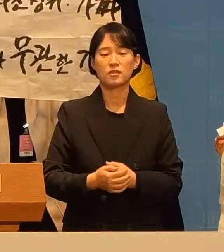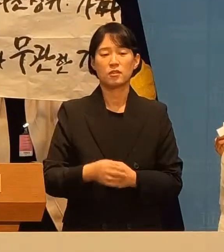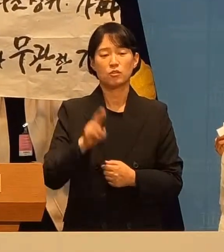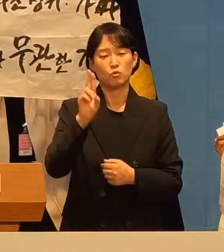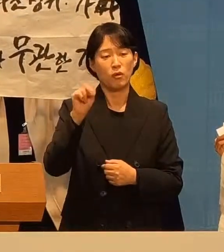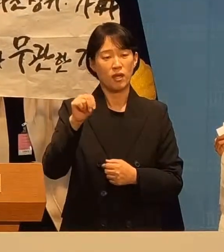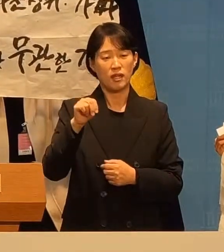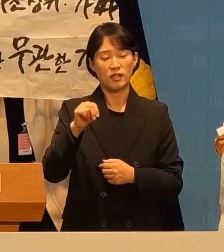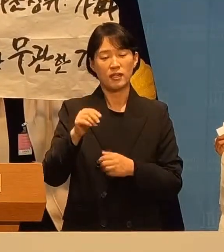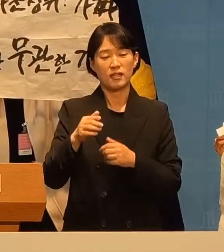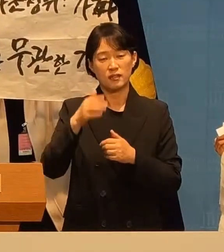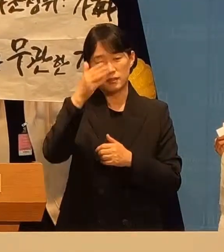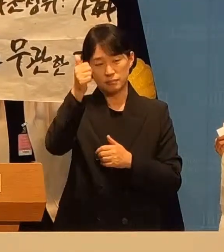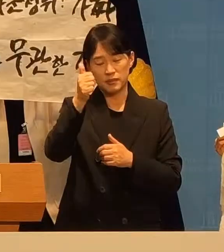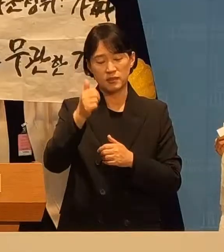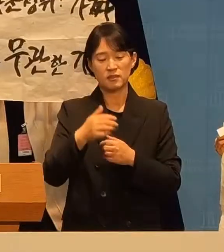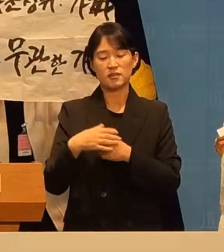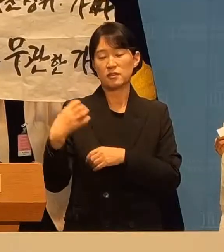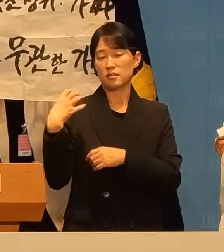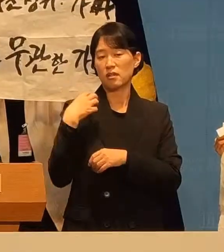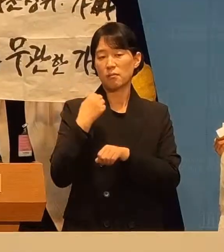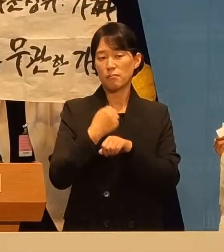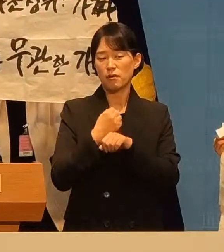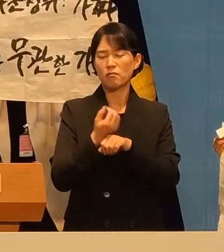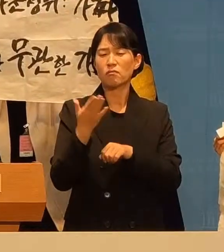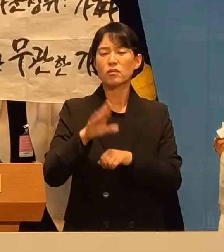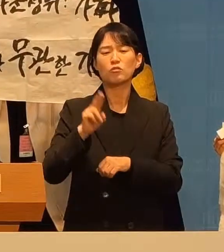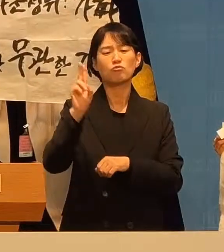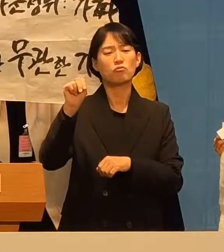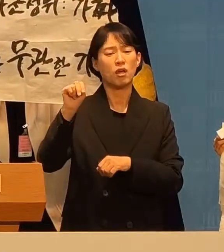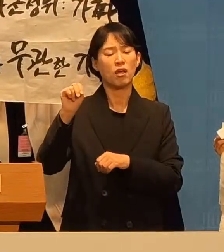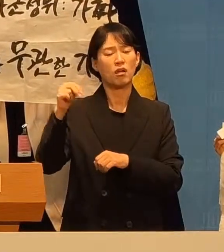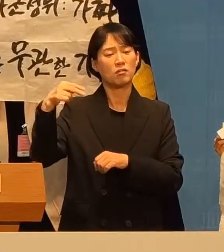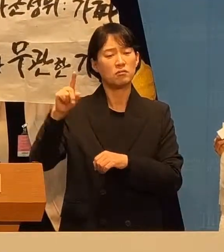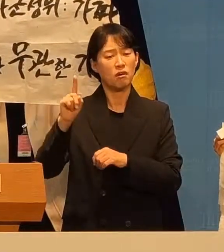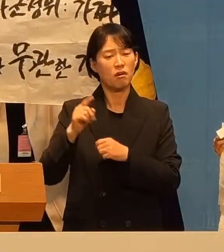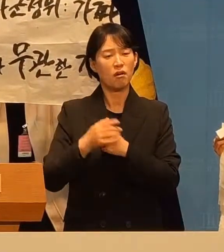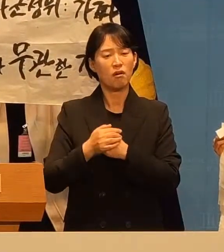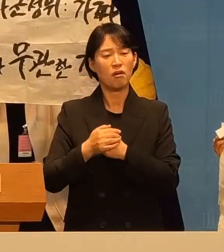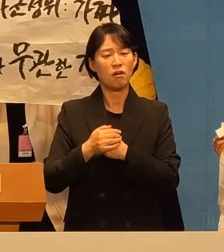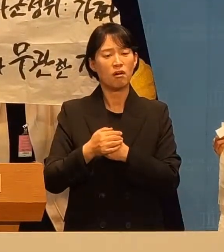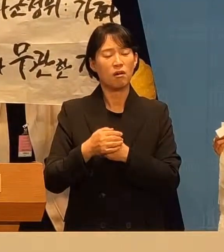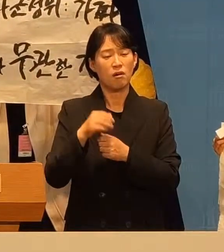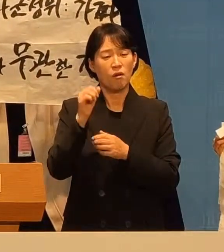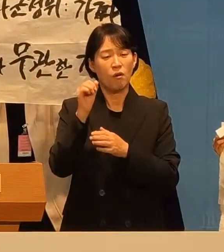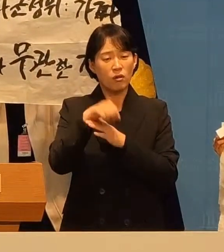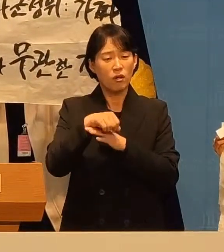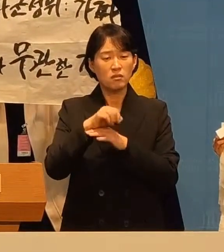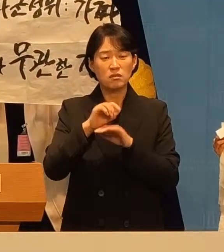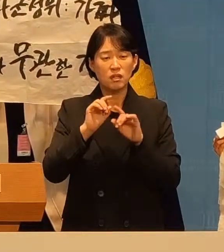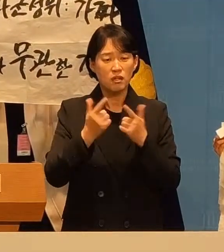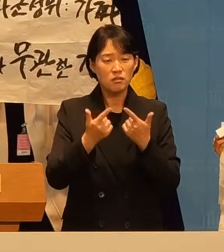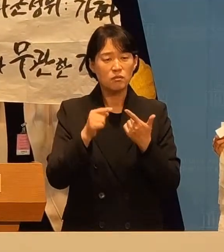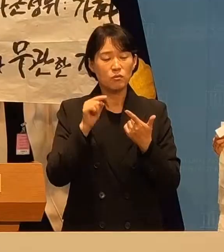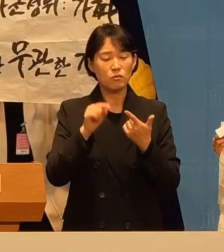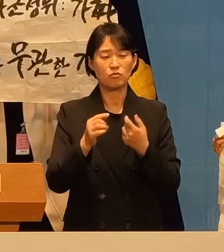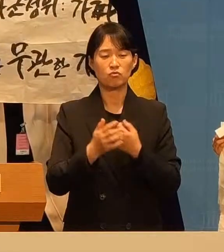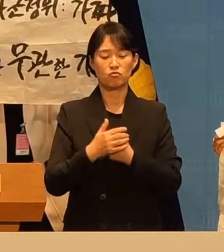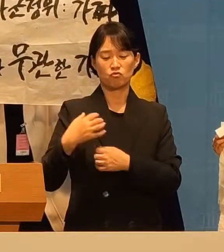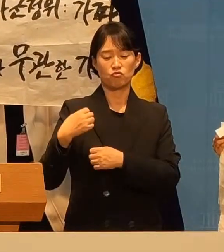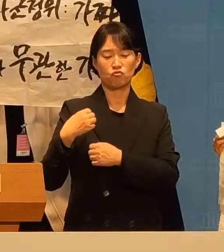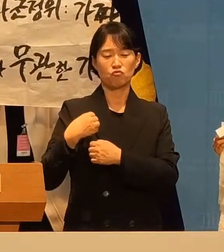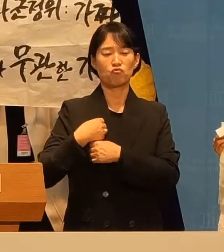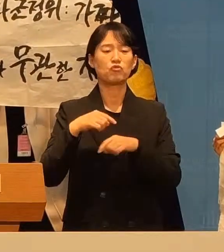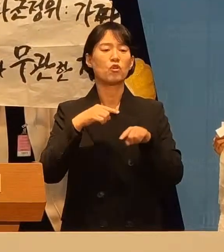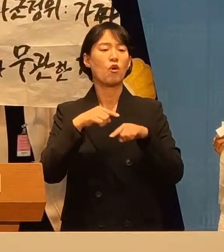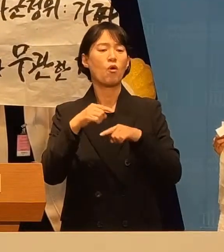그러나 최근에 유엔사가 비무장지대 출입을 불허한 유해 발굴 사업은 군정위가 허가권을 갖는 사업이다.